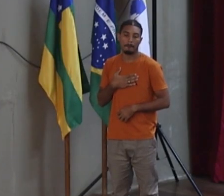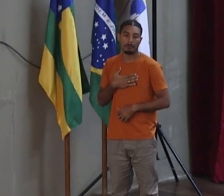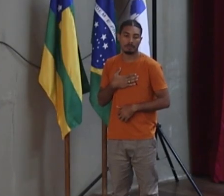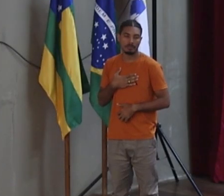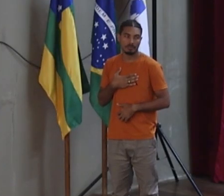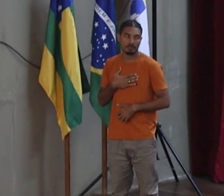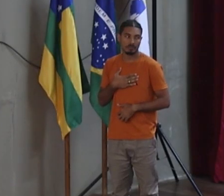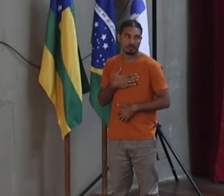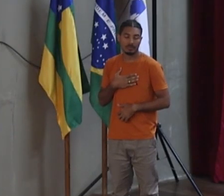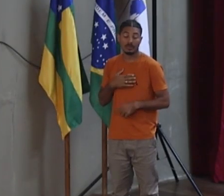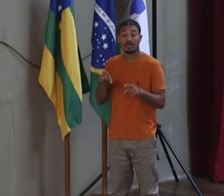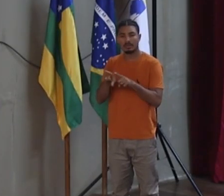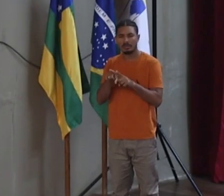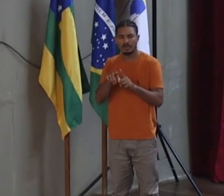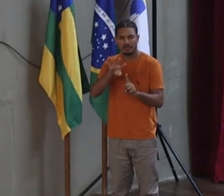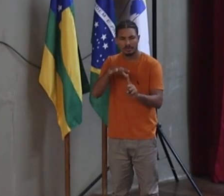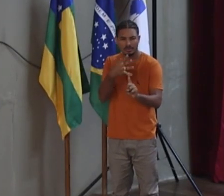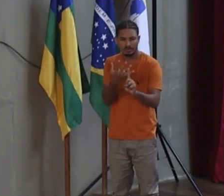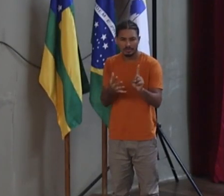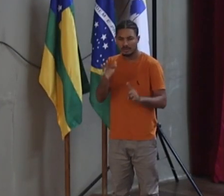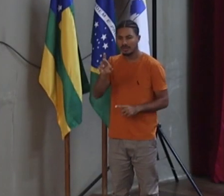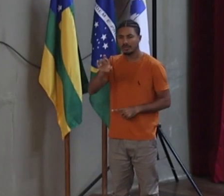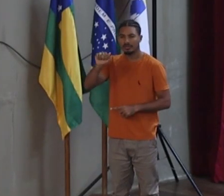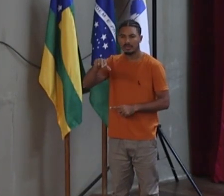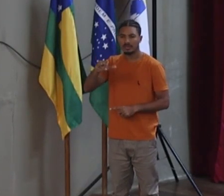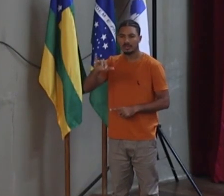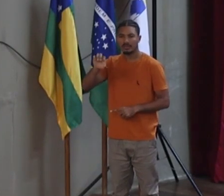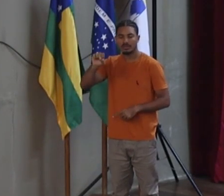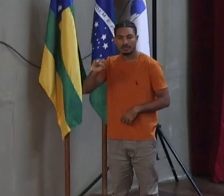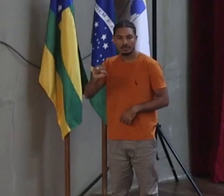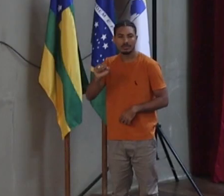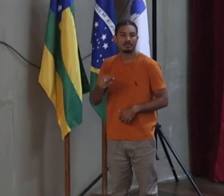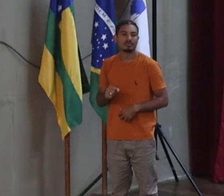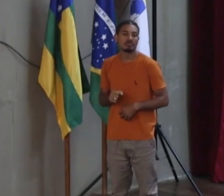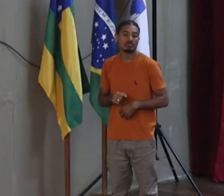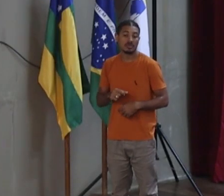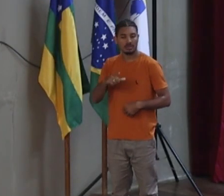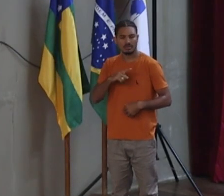prestar também a minha homenagem ao Francisco Gomes de Matos, que consta da lista, né?